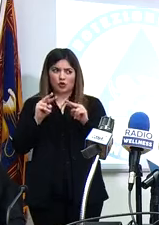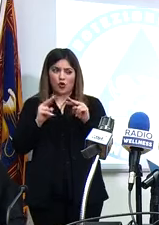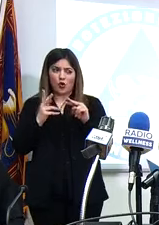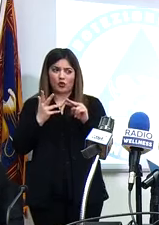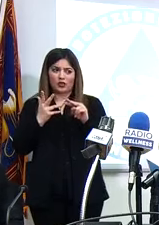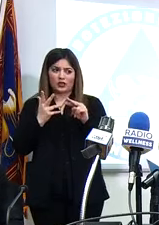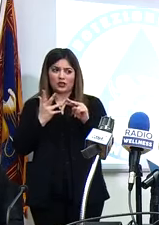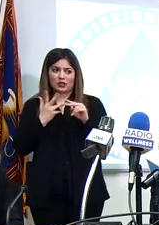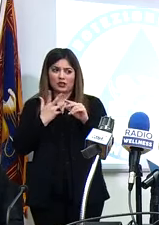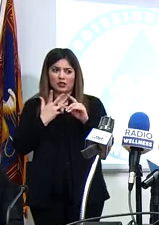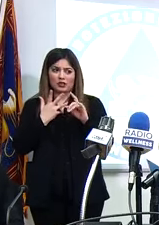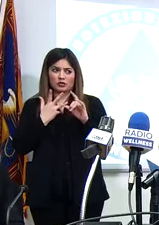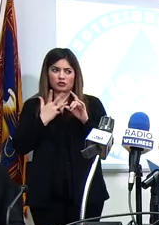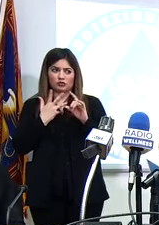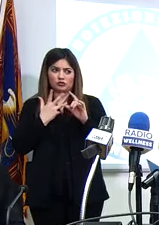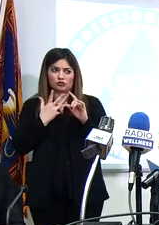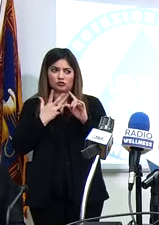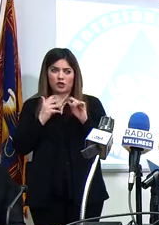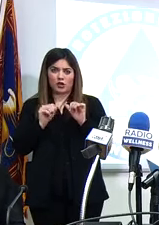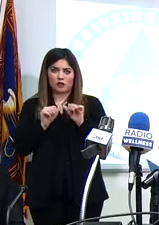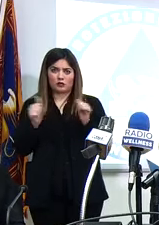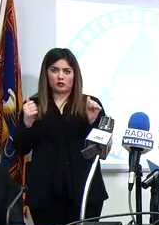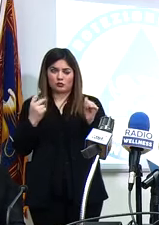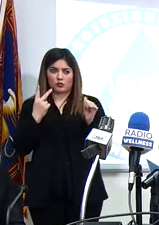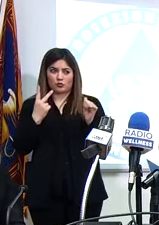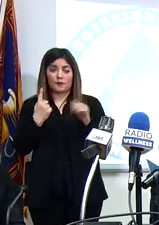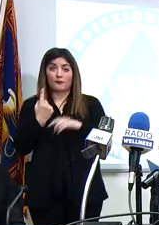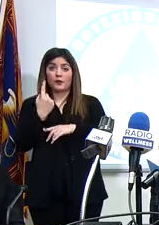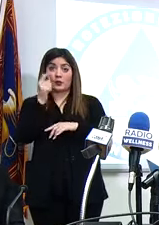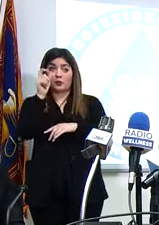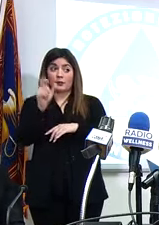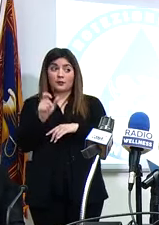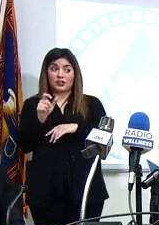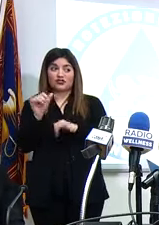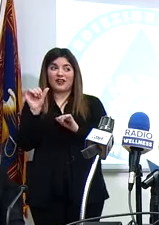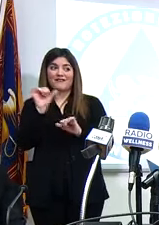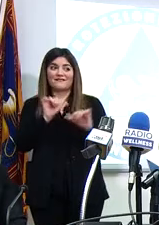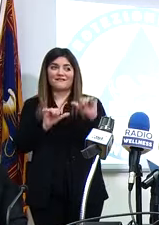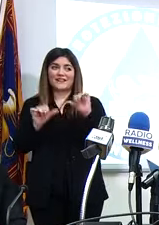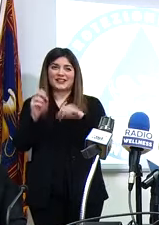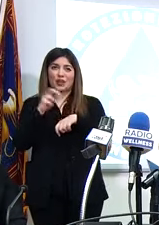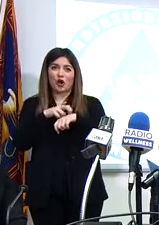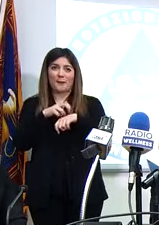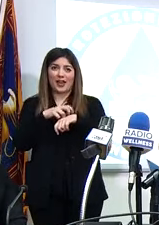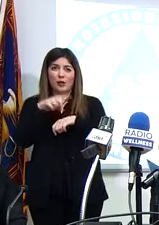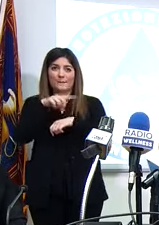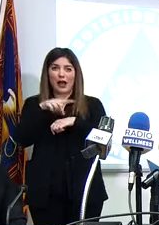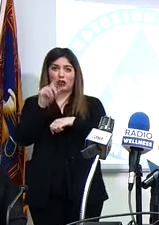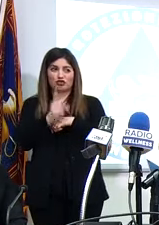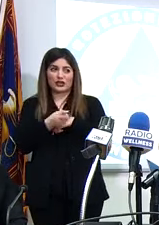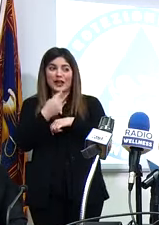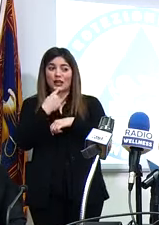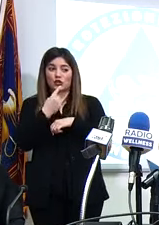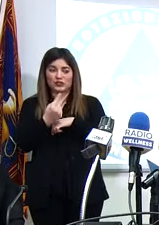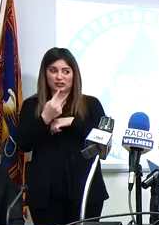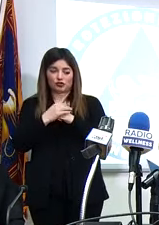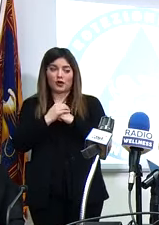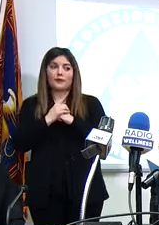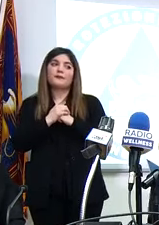importanti. Un fisico medico, Paolo Giordano, afferma: